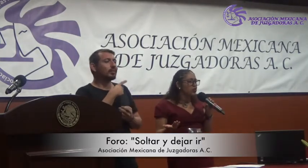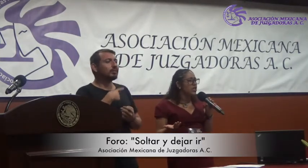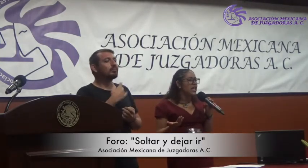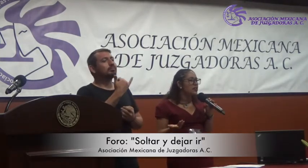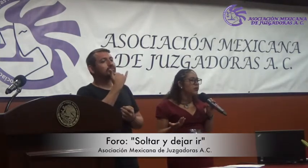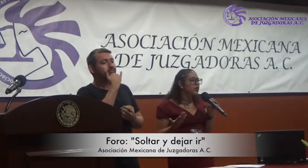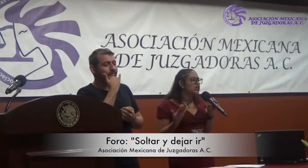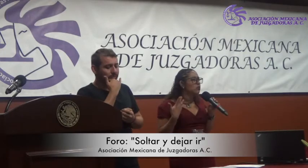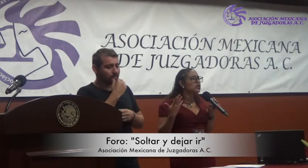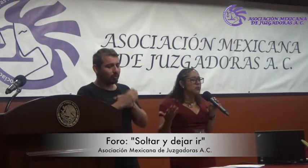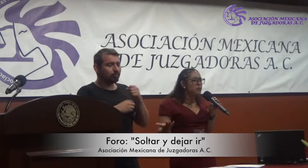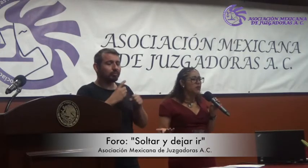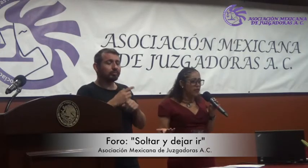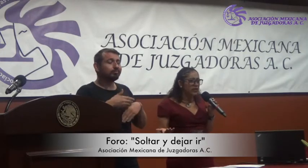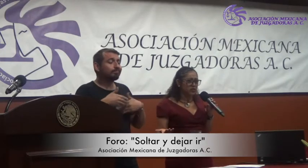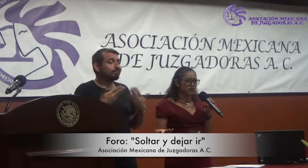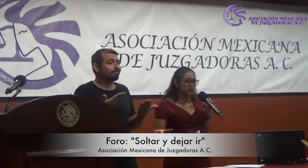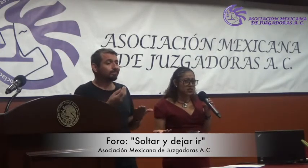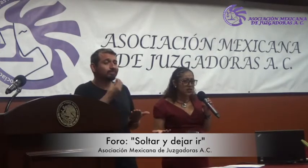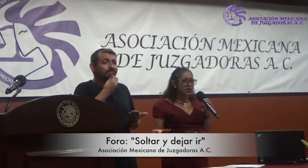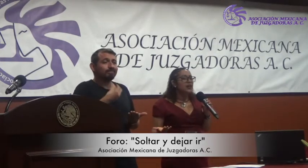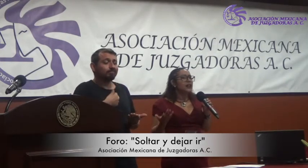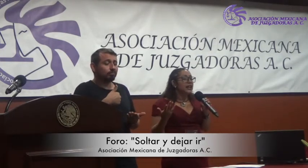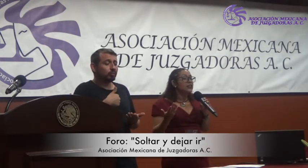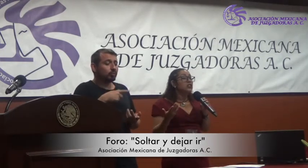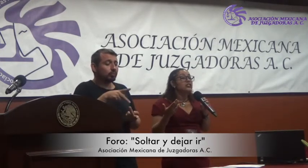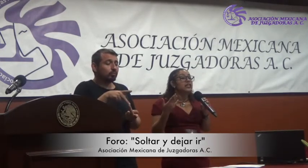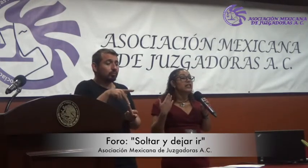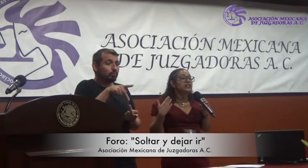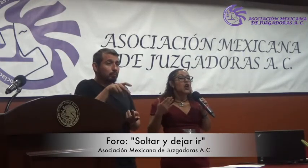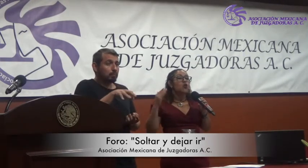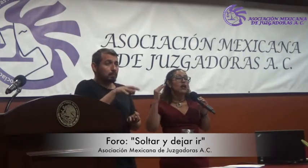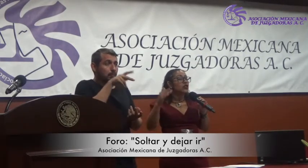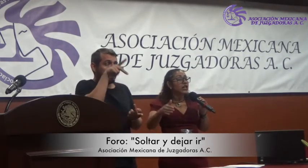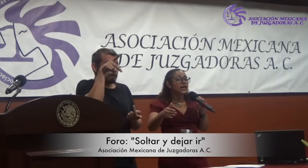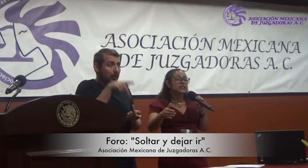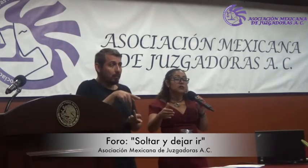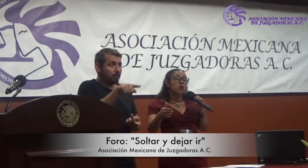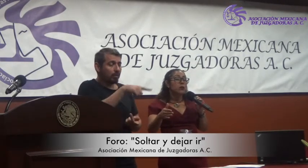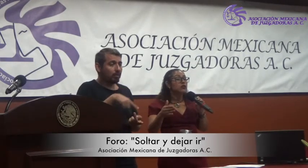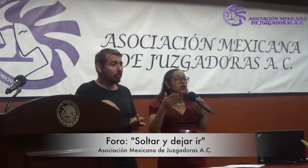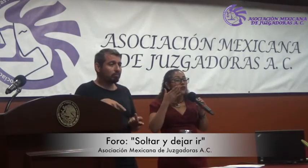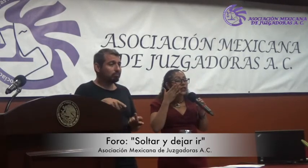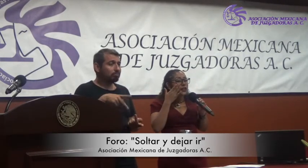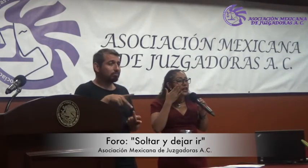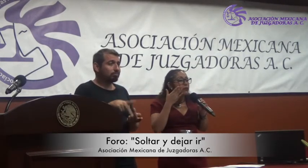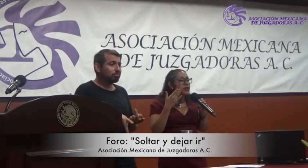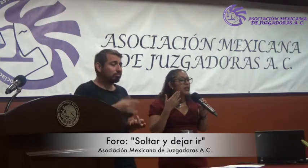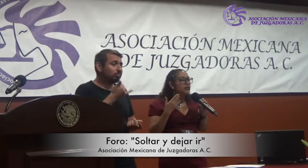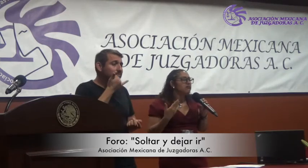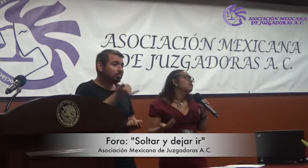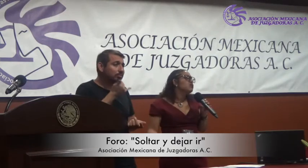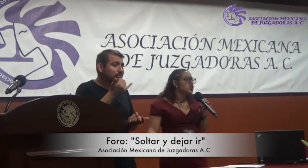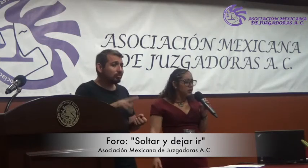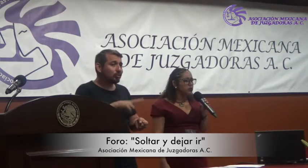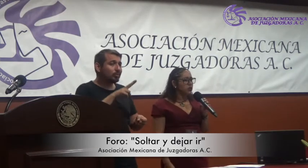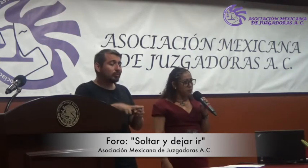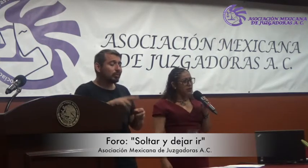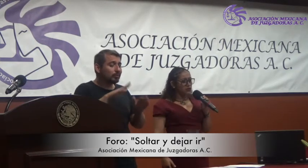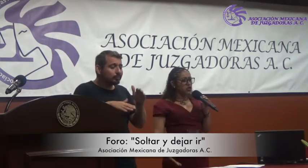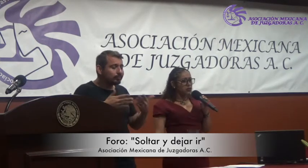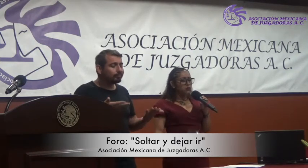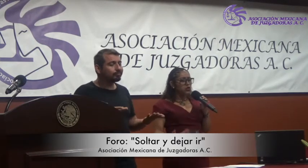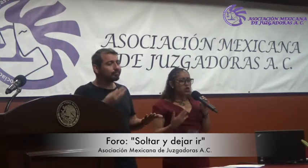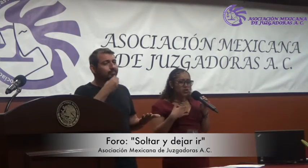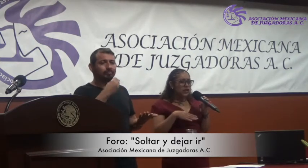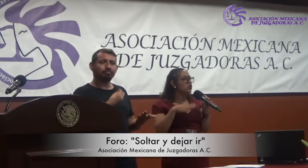damos oportunidad porque somos imperfectos, entonces cuando llegue ese momento al final de la vida, nos vamos en